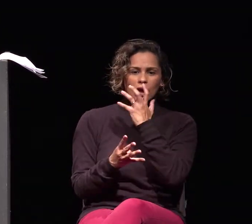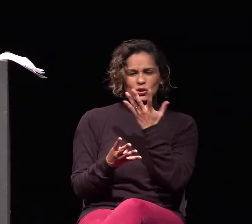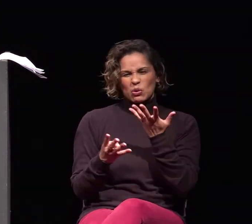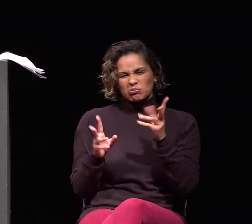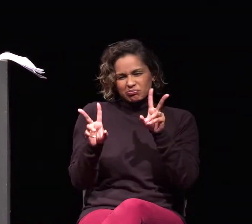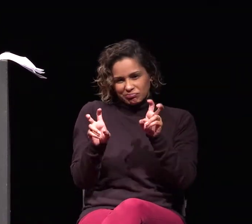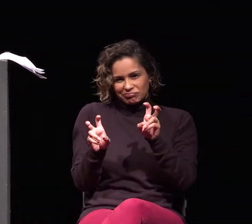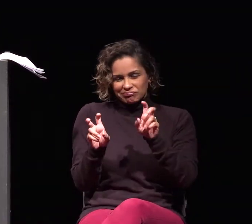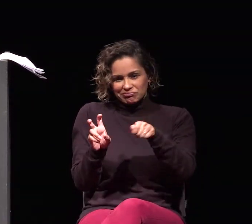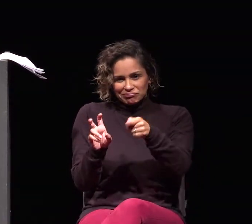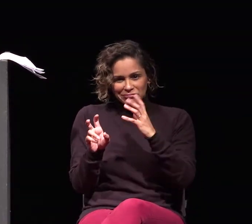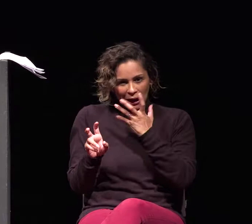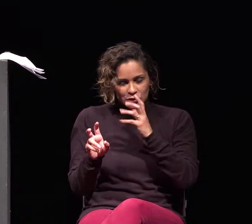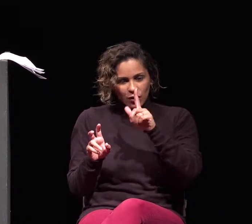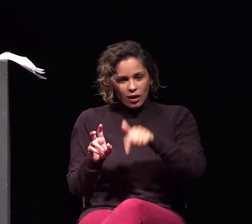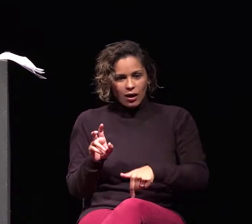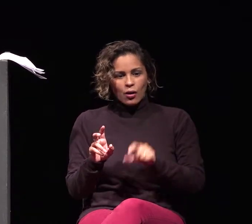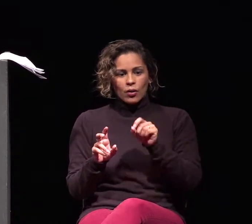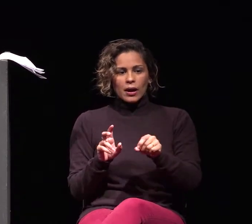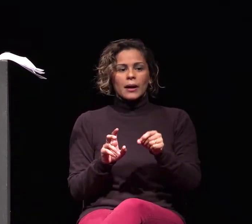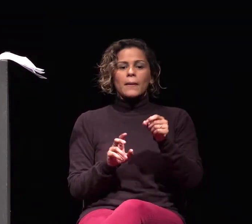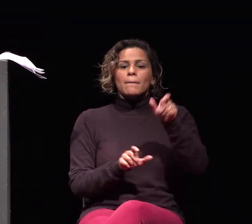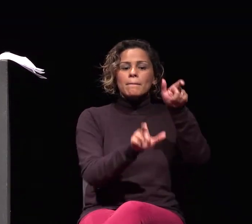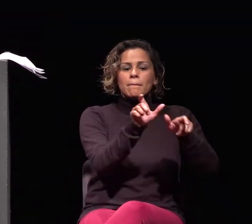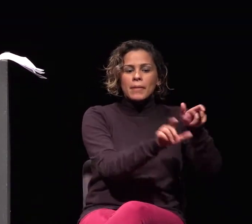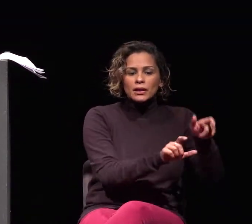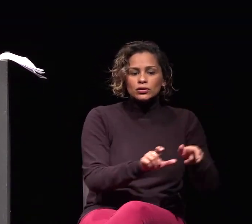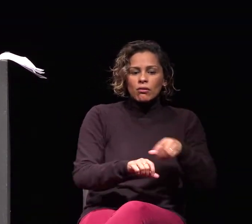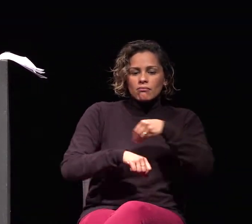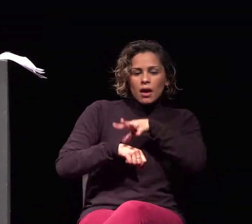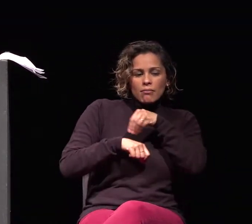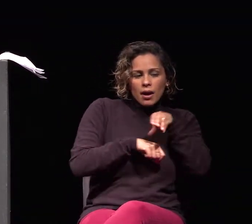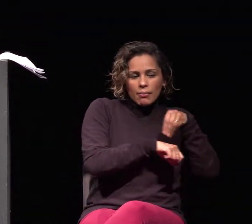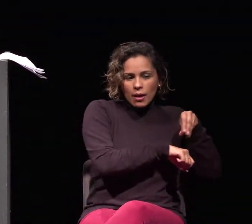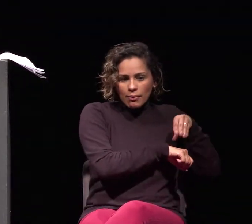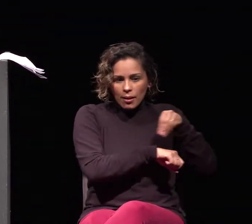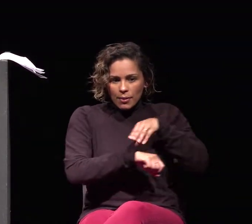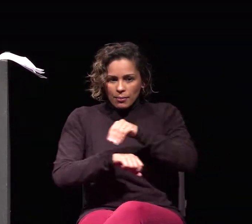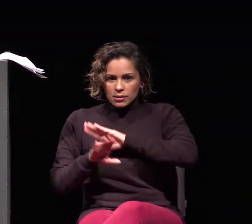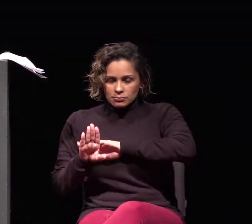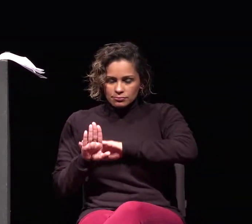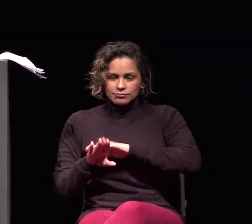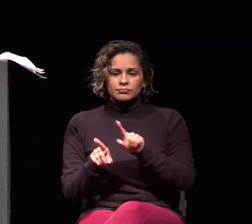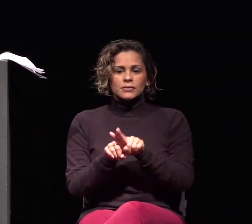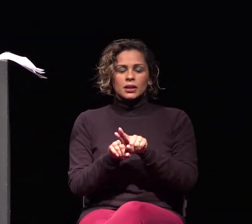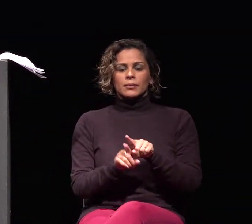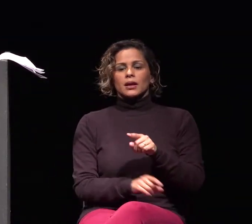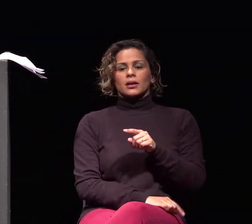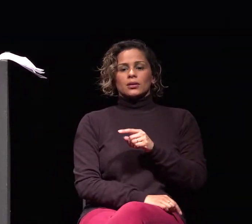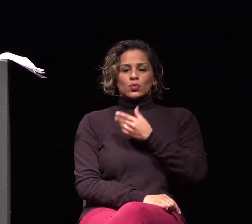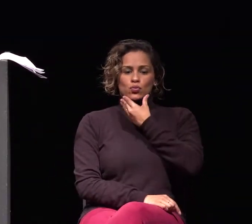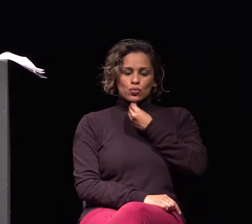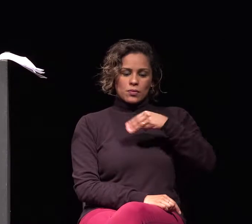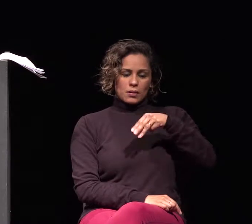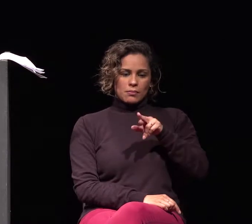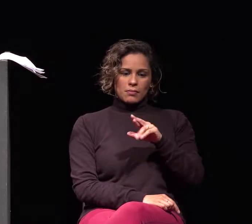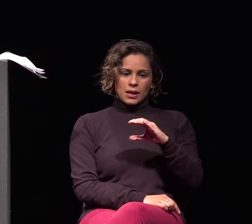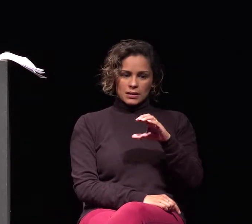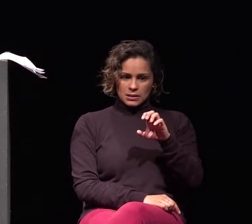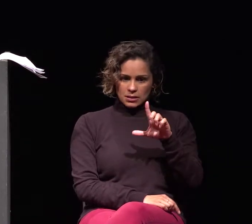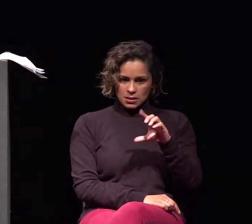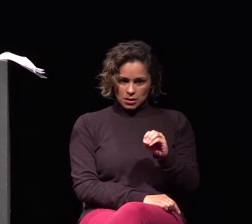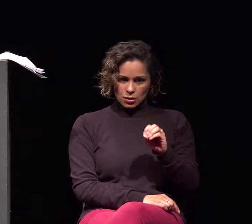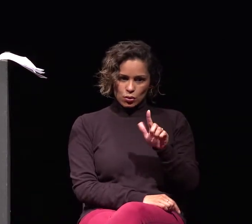ali trabalhou, pelo menos de acordo com o livro do Marcelo Godoy, 5